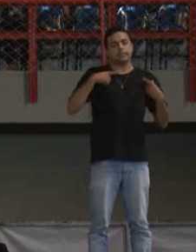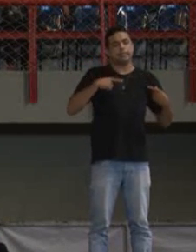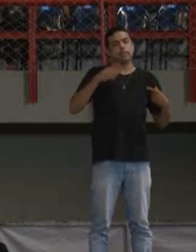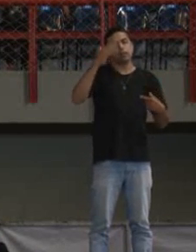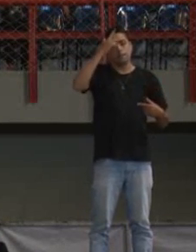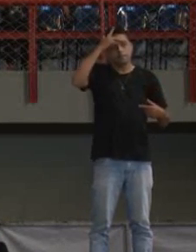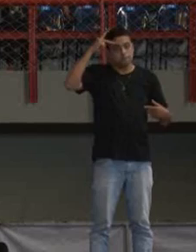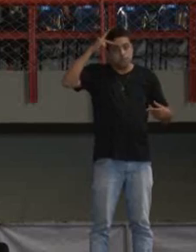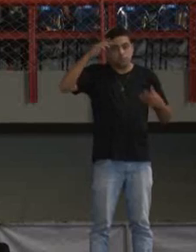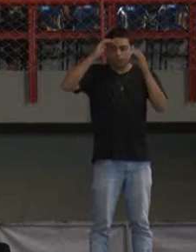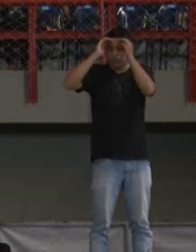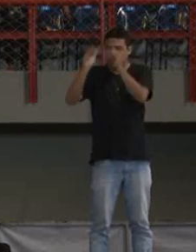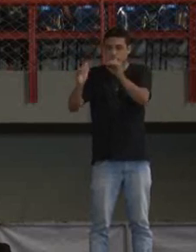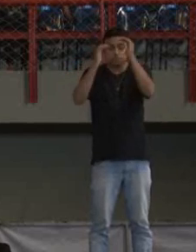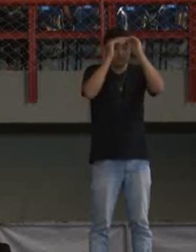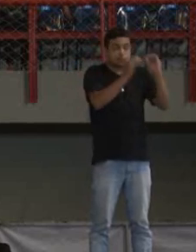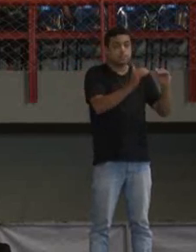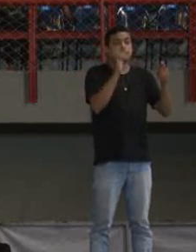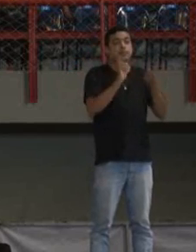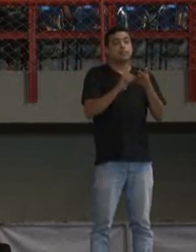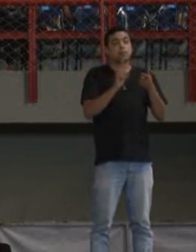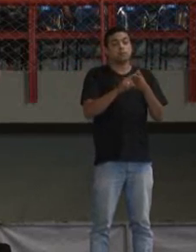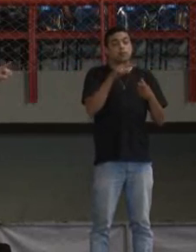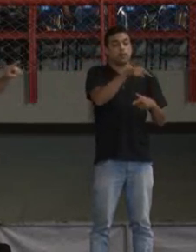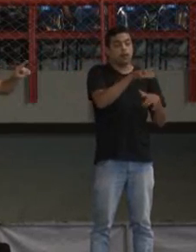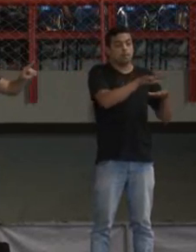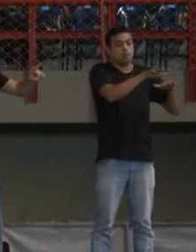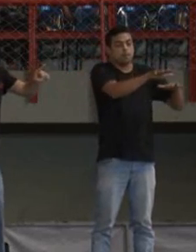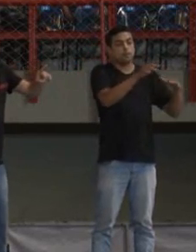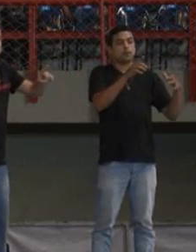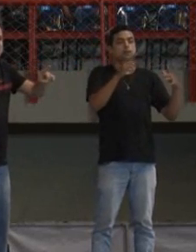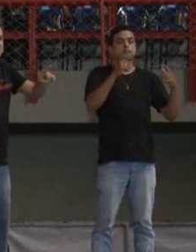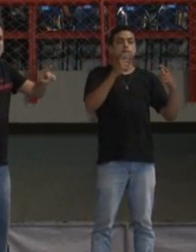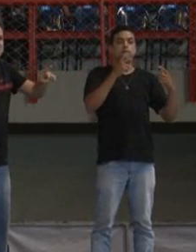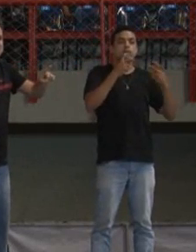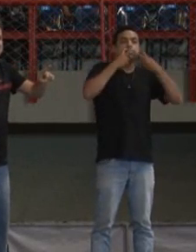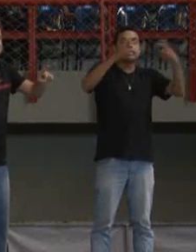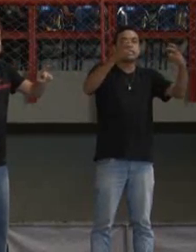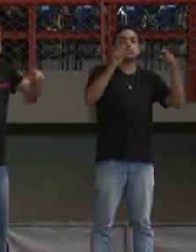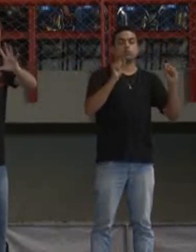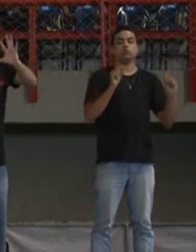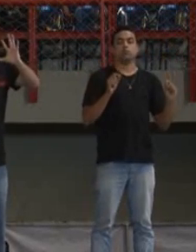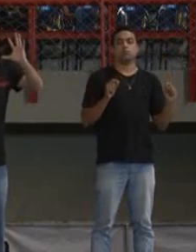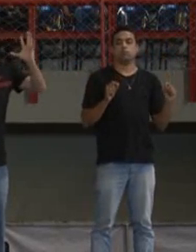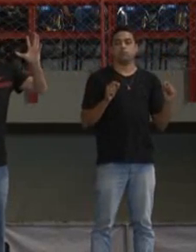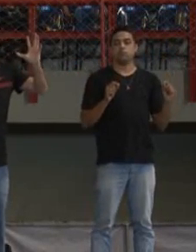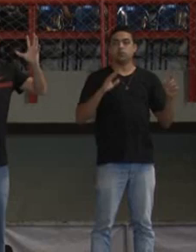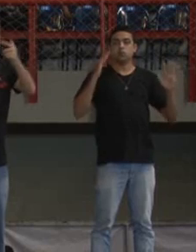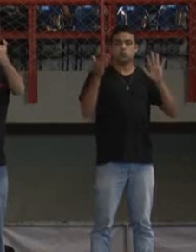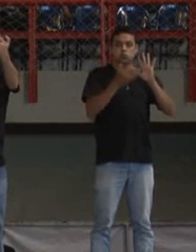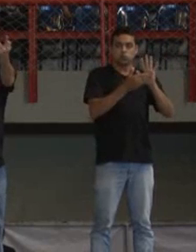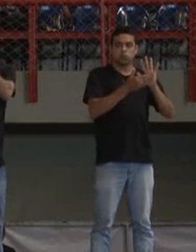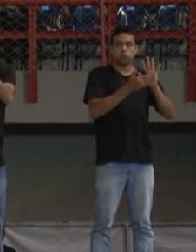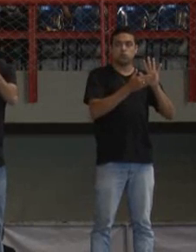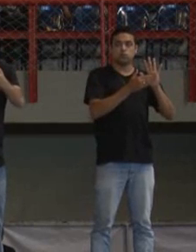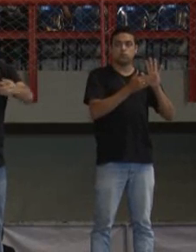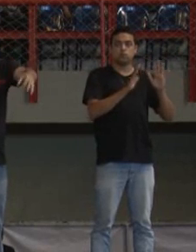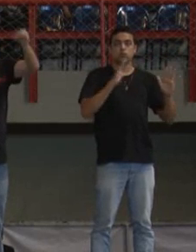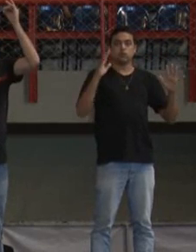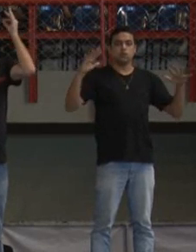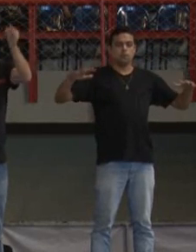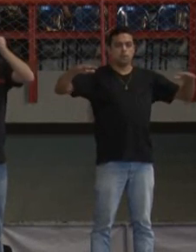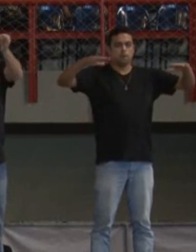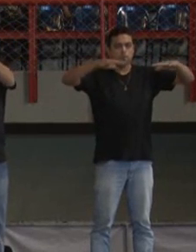todo mundo. Inclusive, um dos gritos deles era o seguinte: todo mundo junto, eles se encontraram e